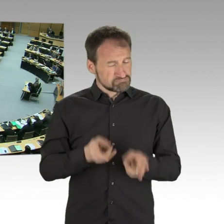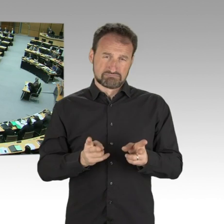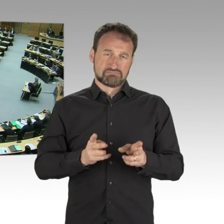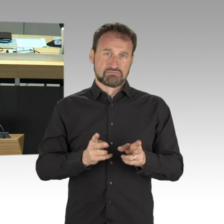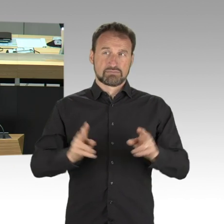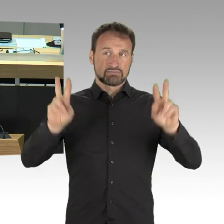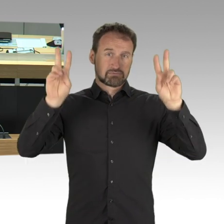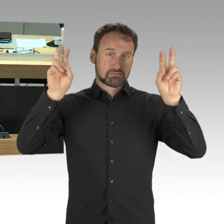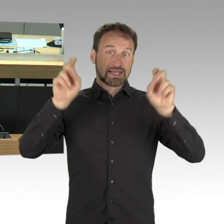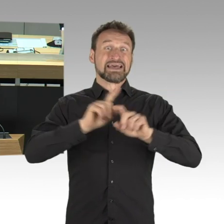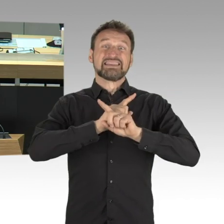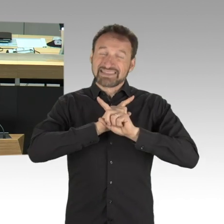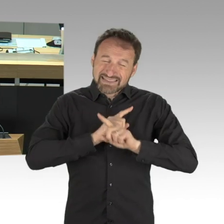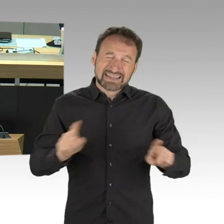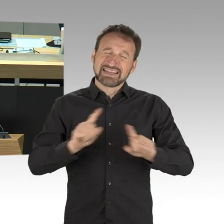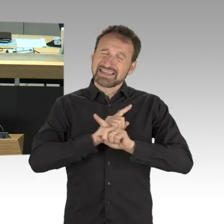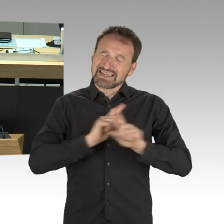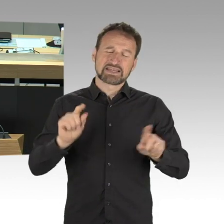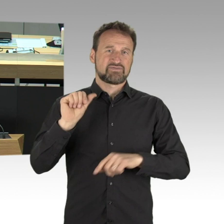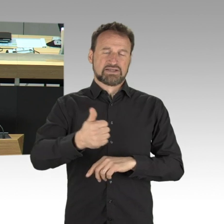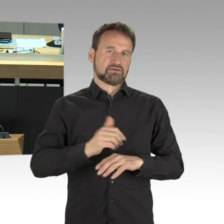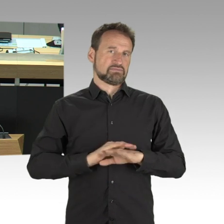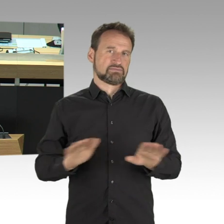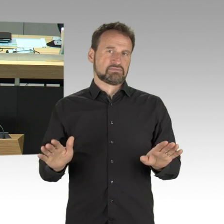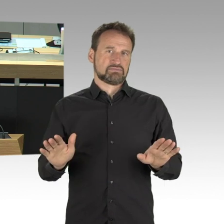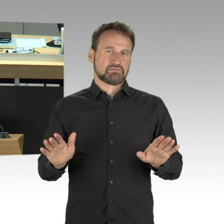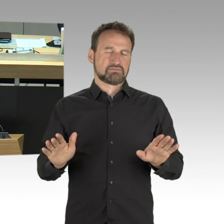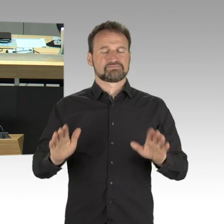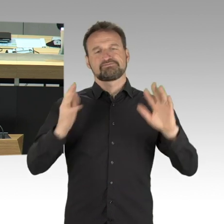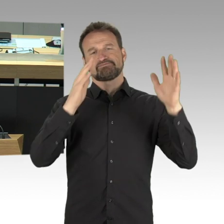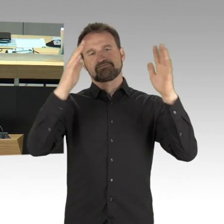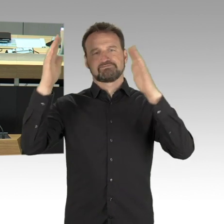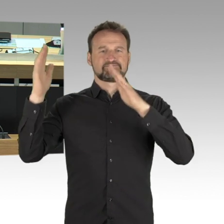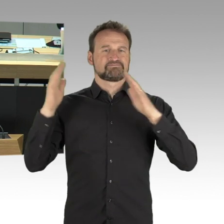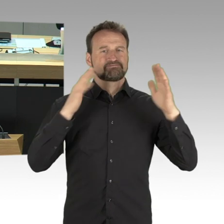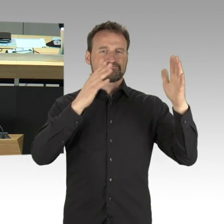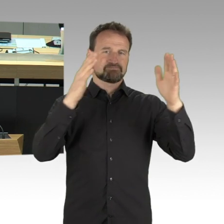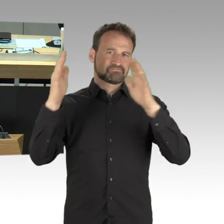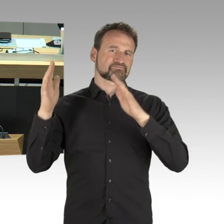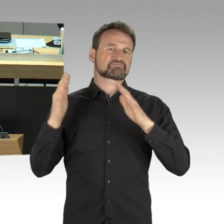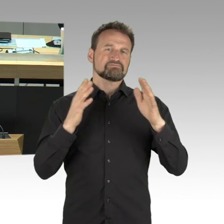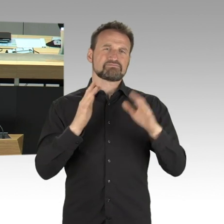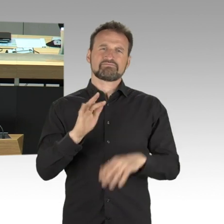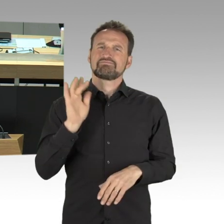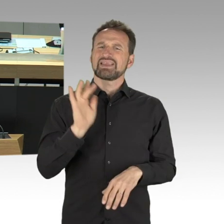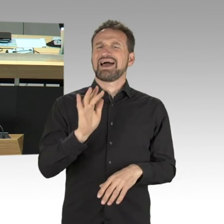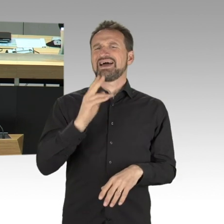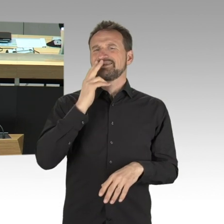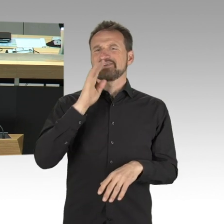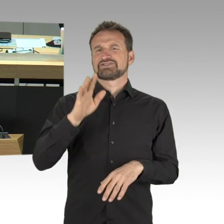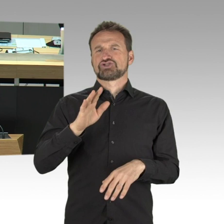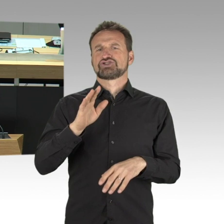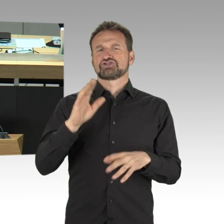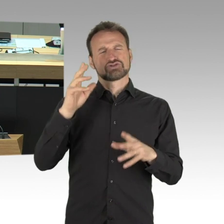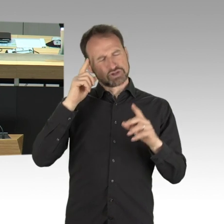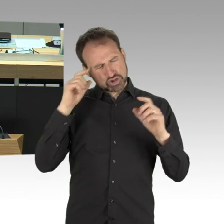Es ist der antifaschistische Konsens aller Demokratinnen und Demokraten, an den Holocaust zu erinnern, den Opfern zu gedenken, sich entschieden gegen